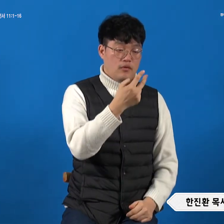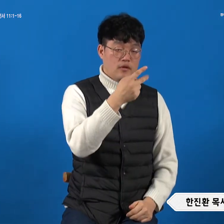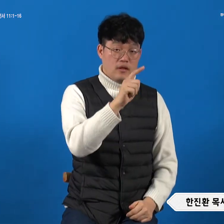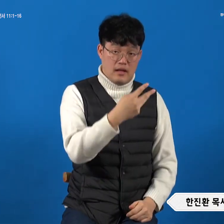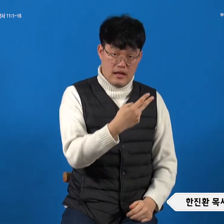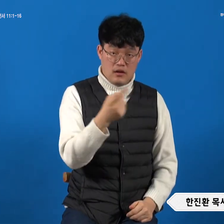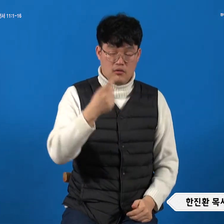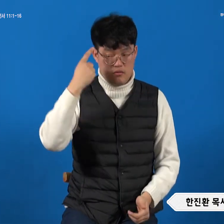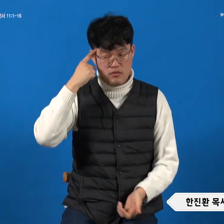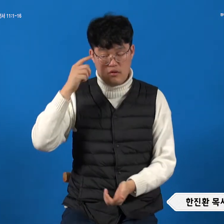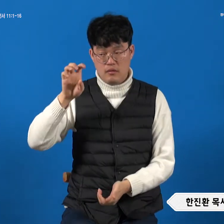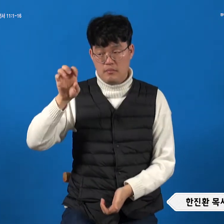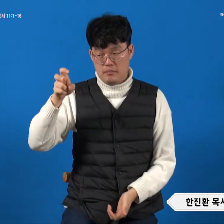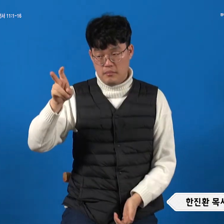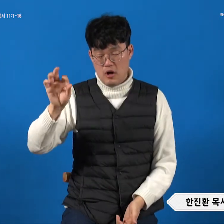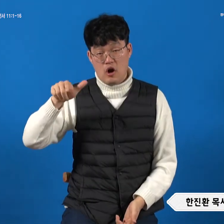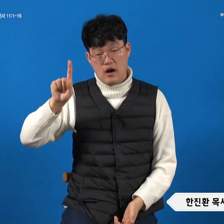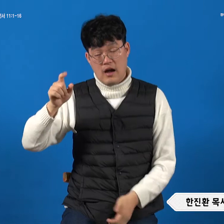평강공주 얘기하시죠?